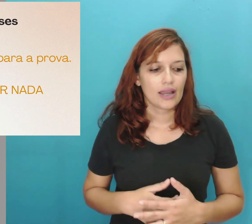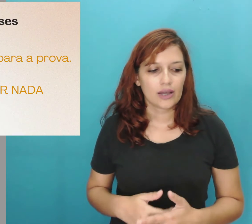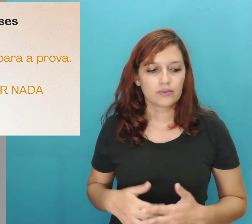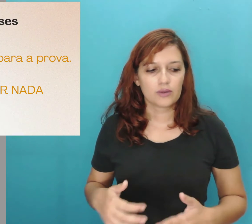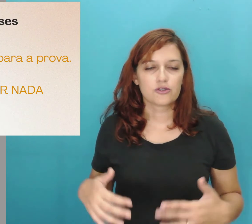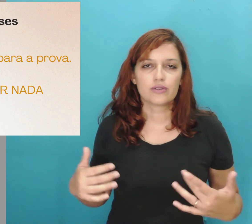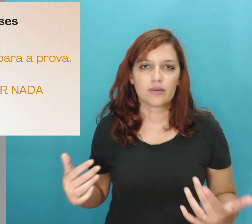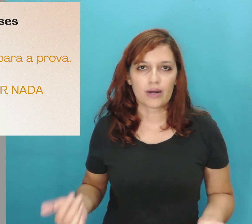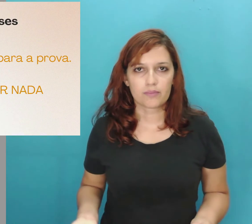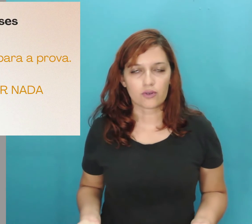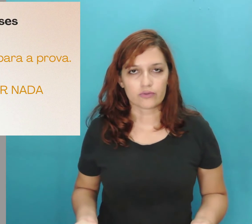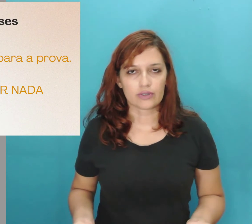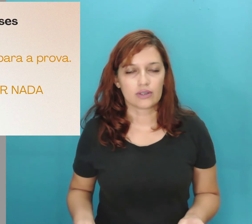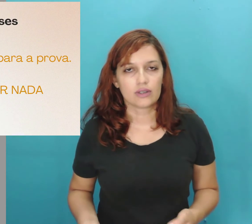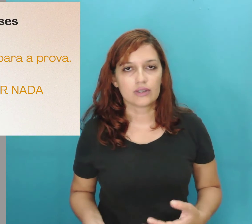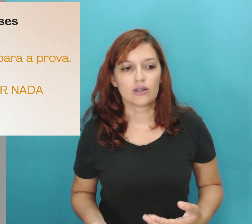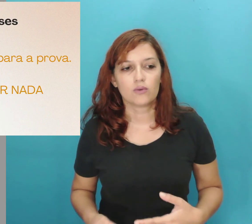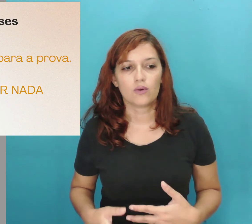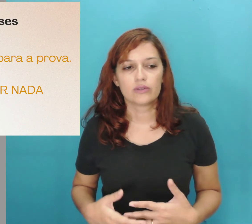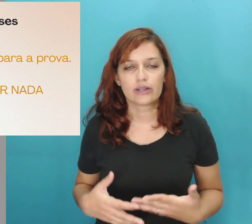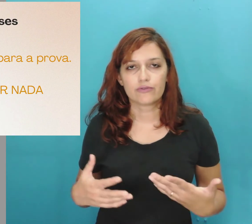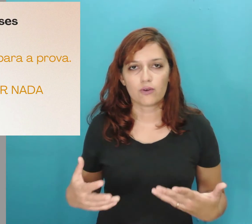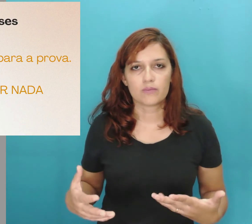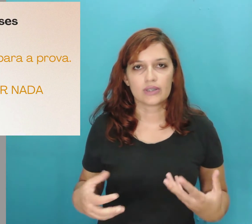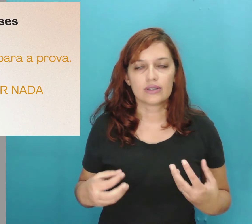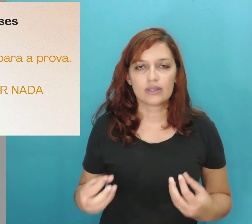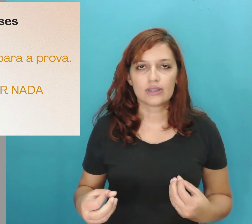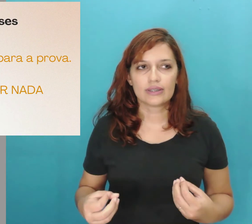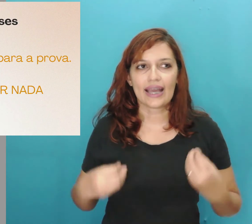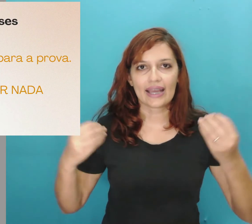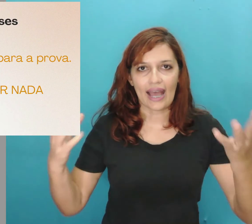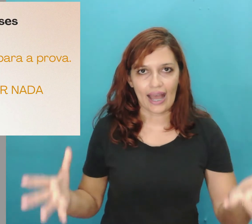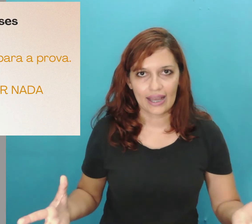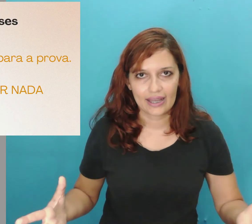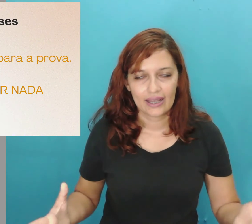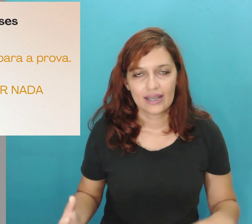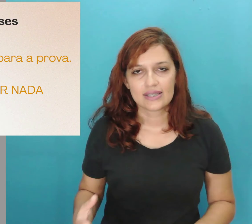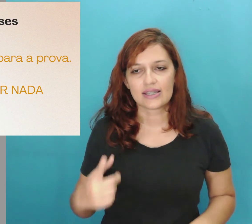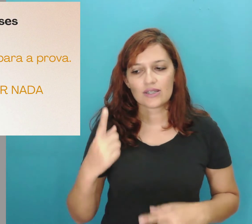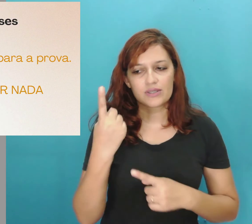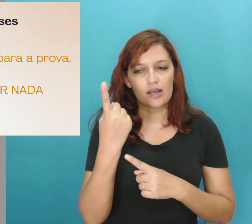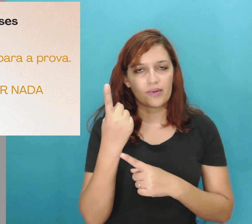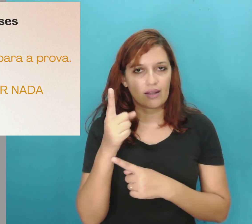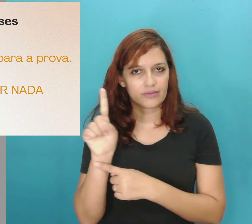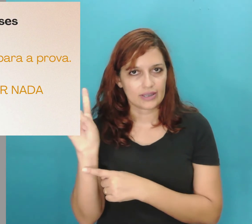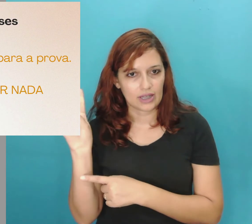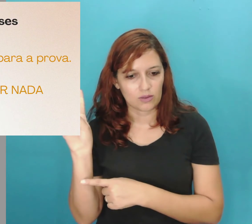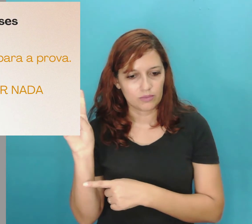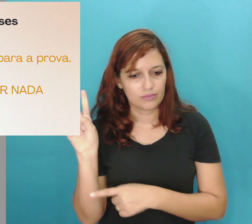Eu não estudei para a prova. Então, outra forma de negar, sem usar a palavra não,